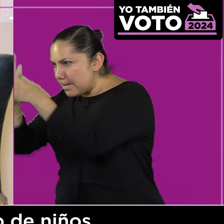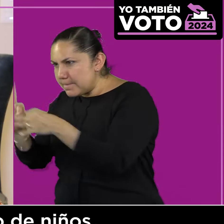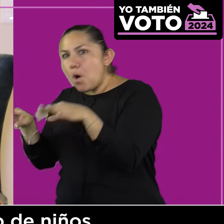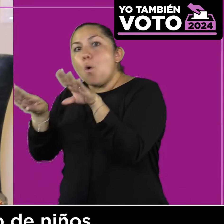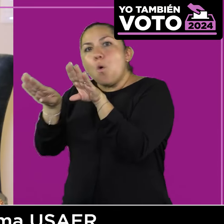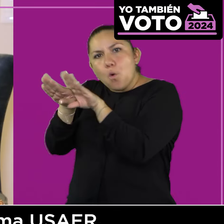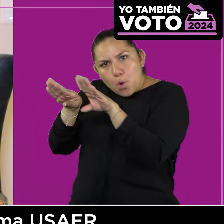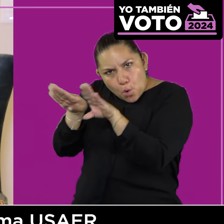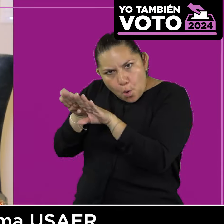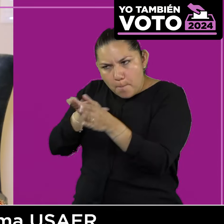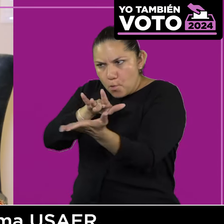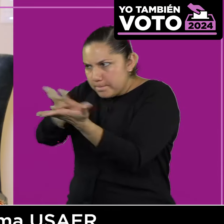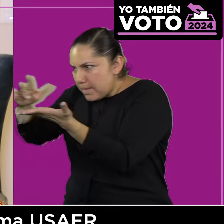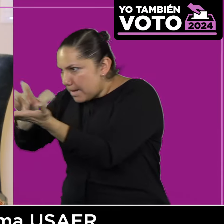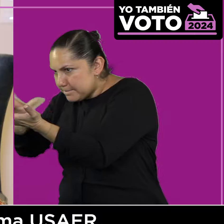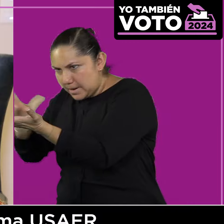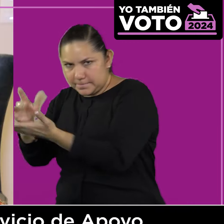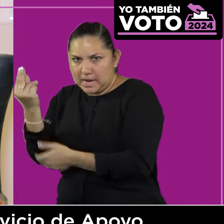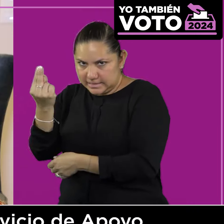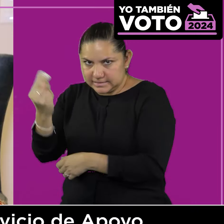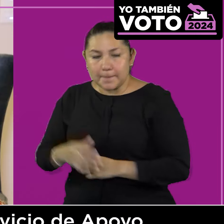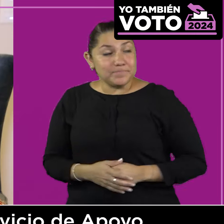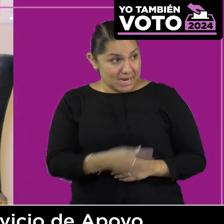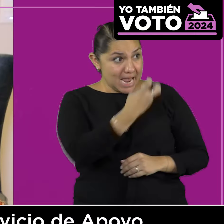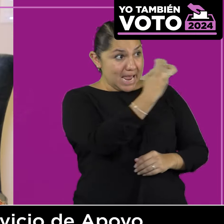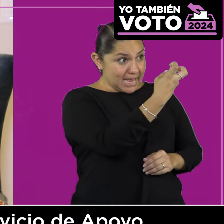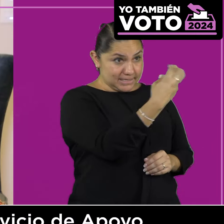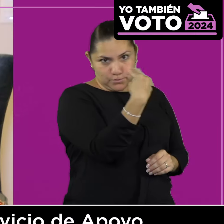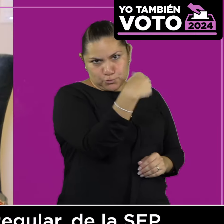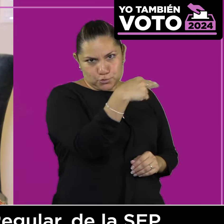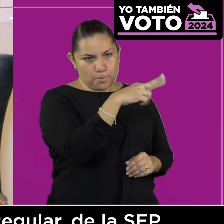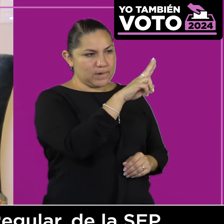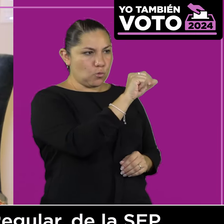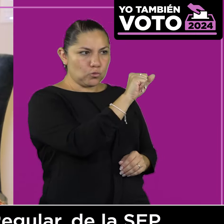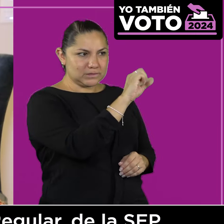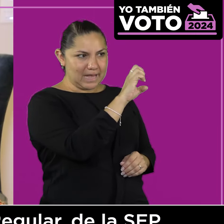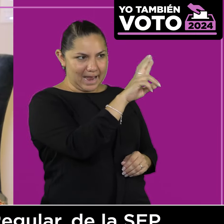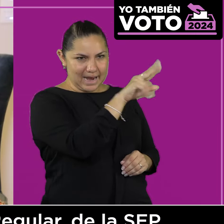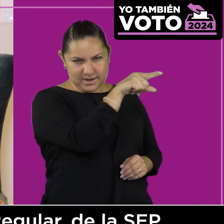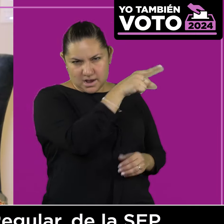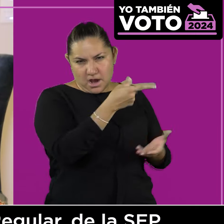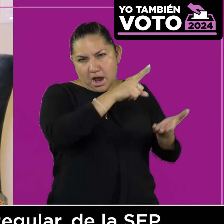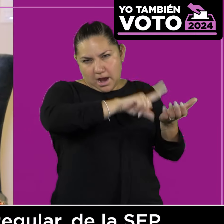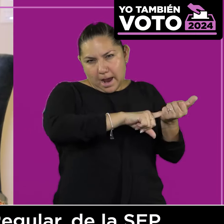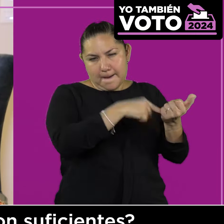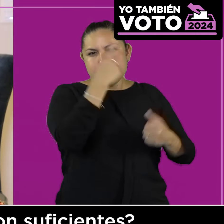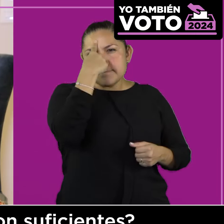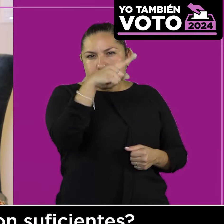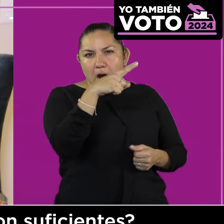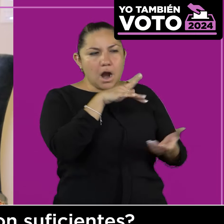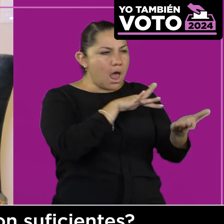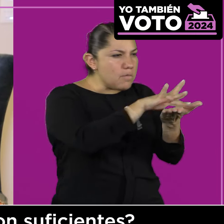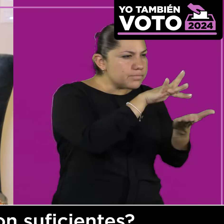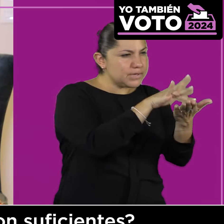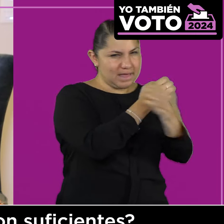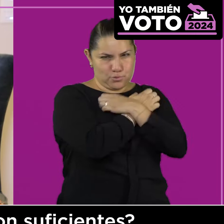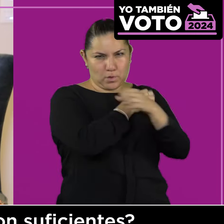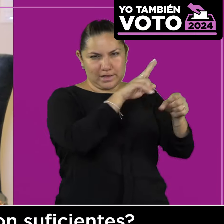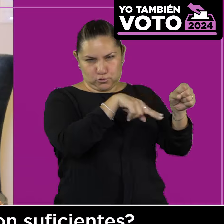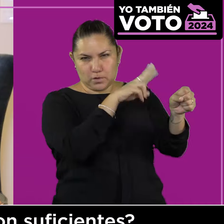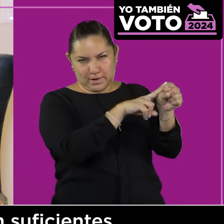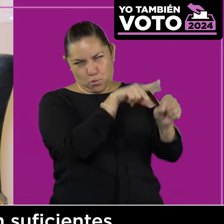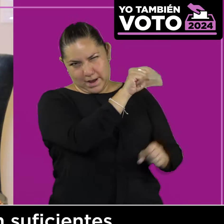de niños eso se llaman users unidad de servicio de apoyo a la educación regular de la CP crees que son